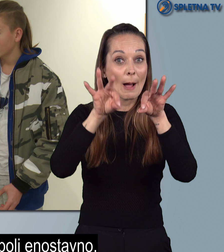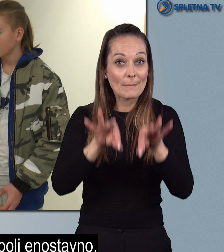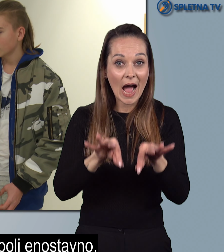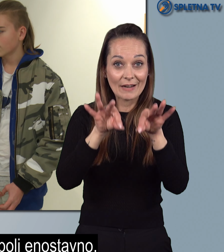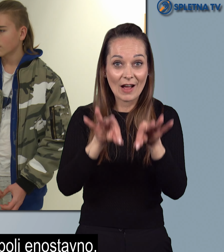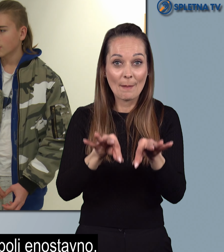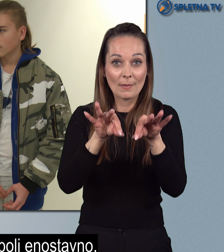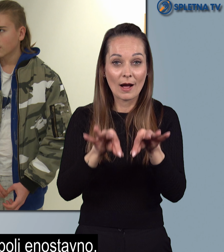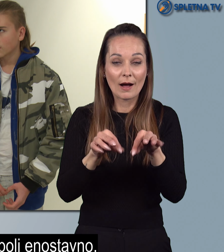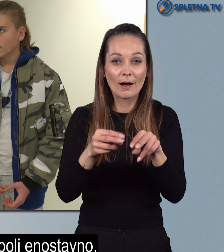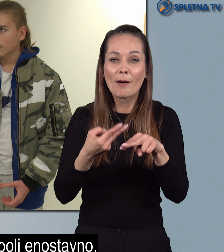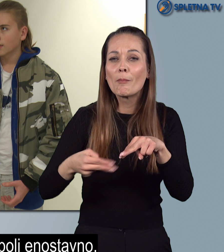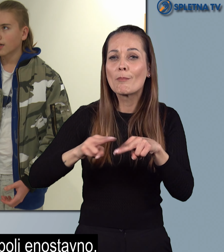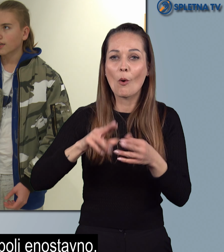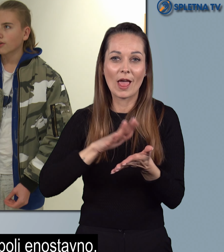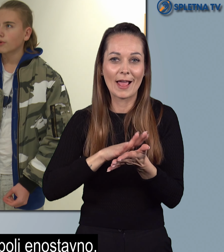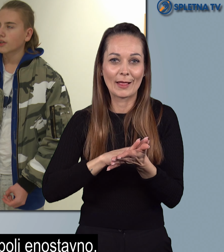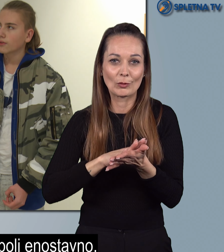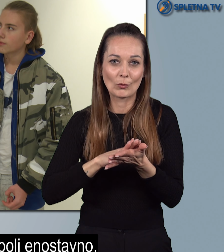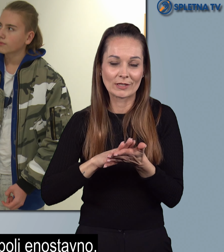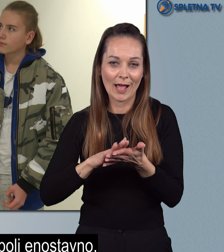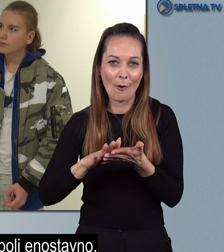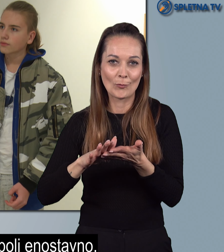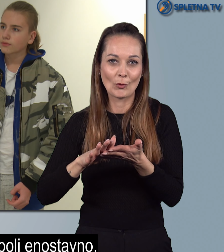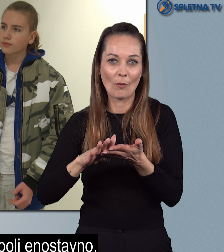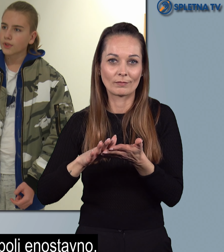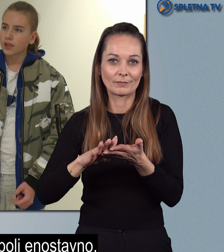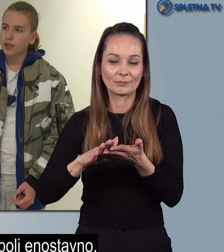pač in da